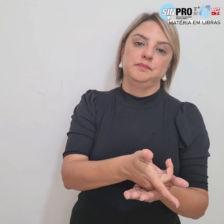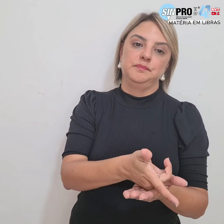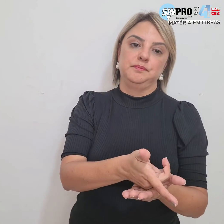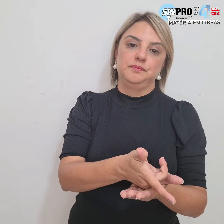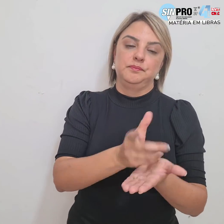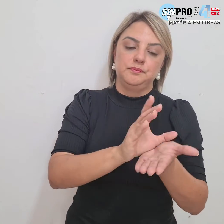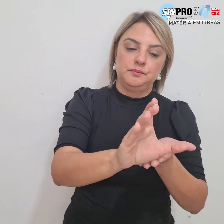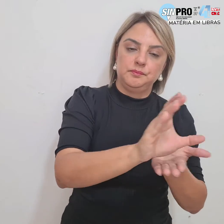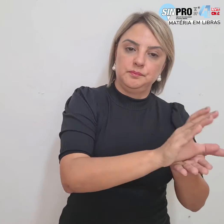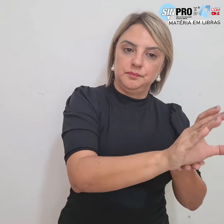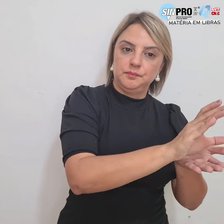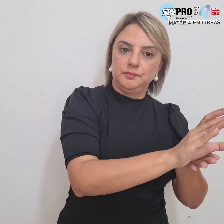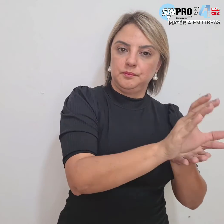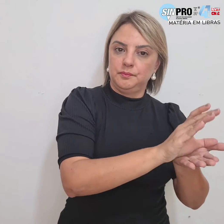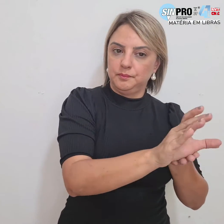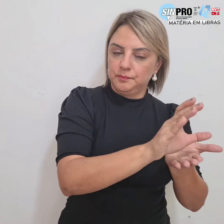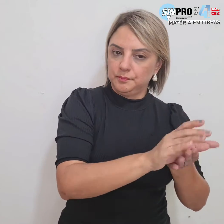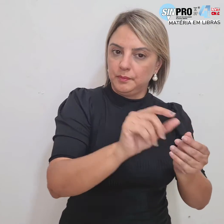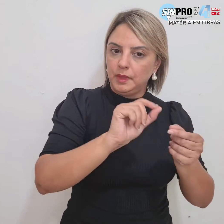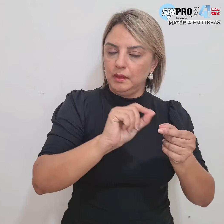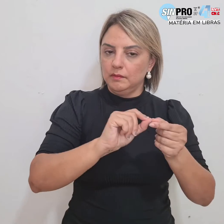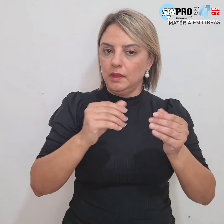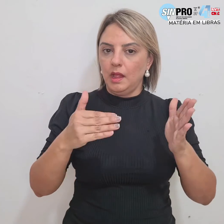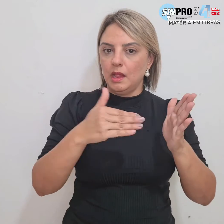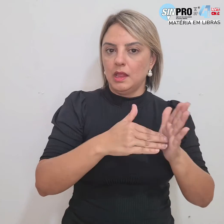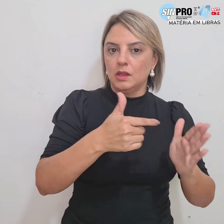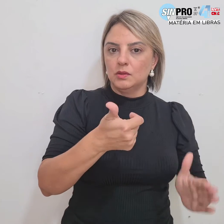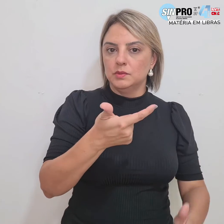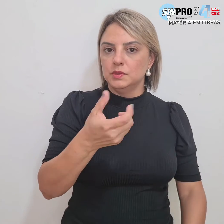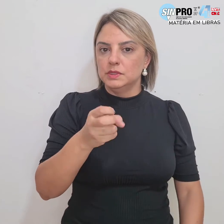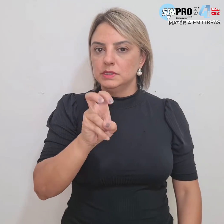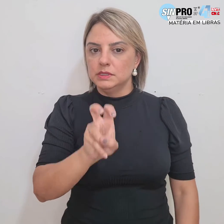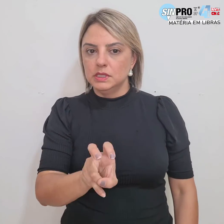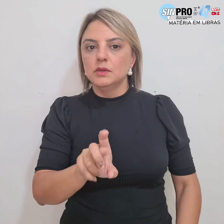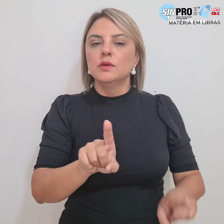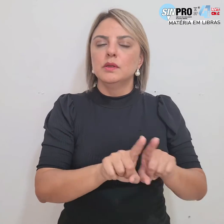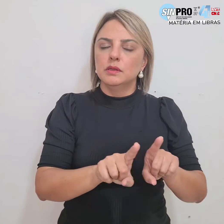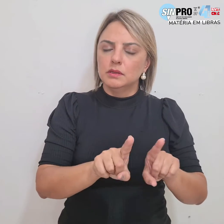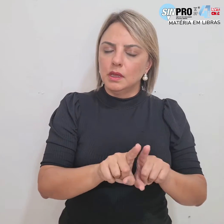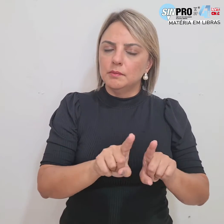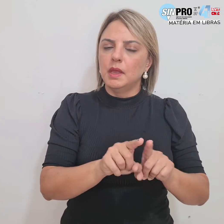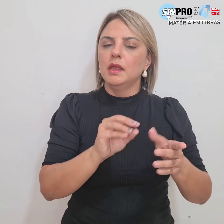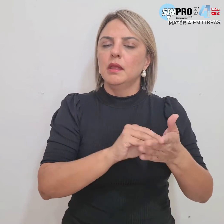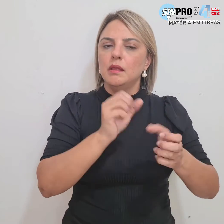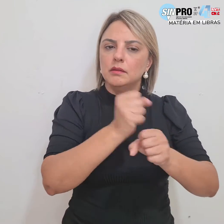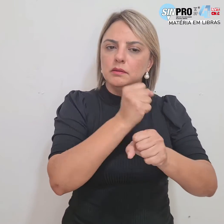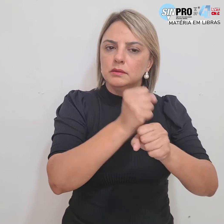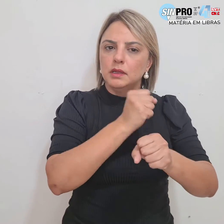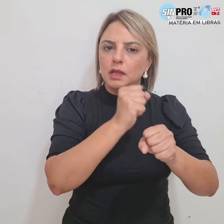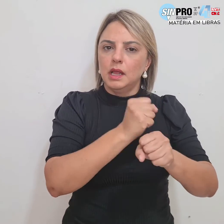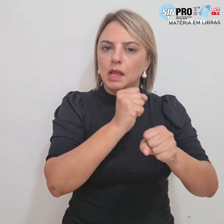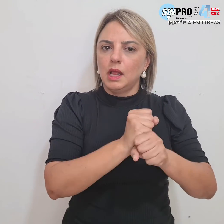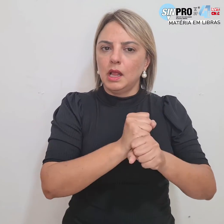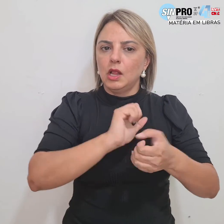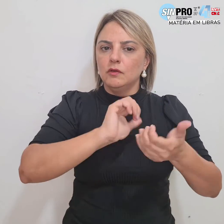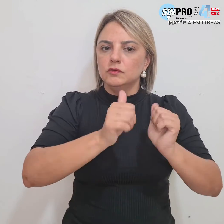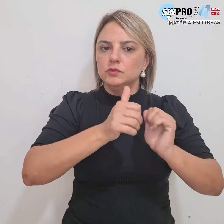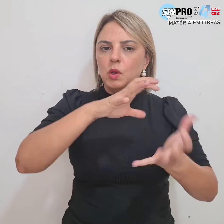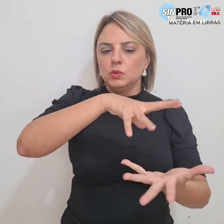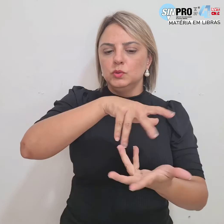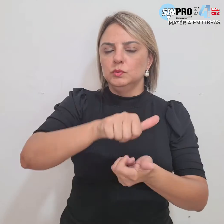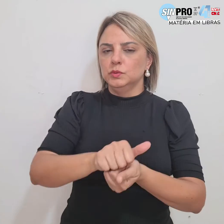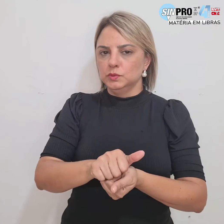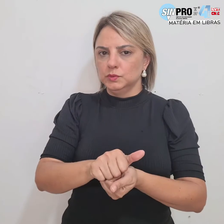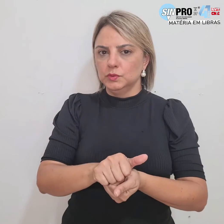forma de pagamento pelos investimentos em geração realizados até 2005 e também devido às obras da Copa do